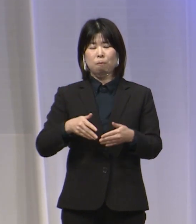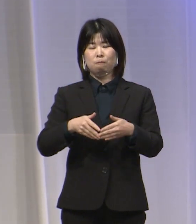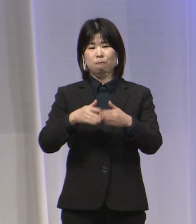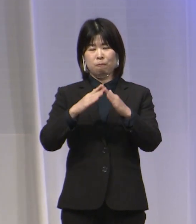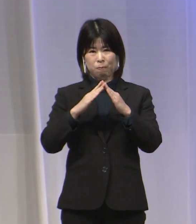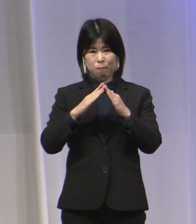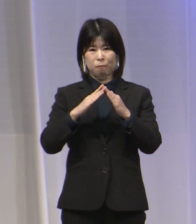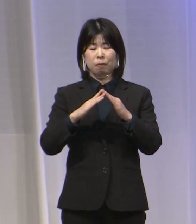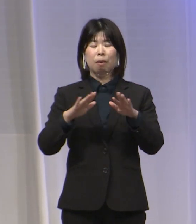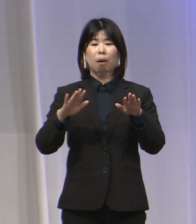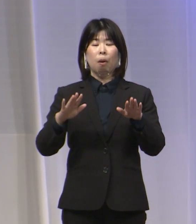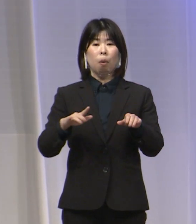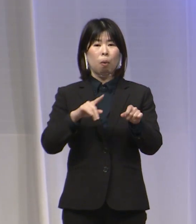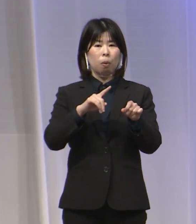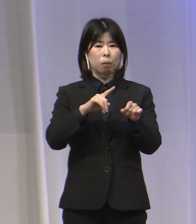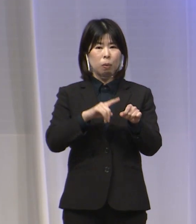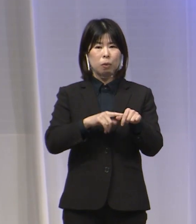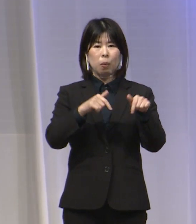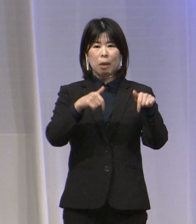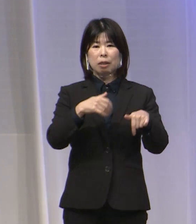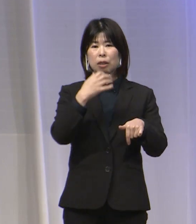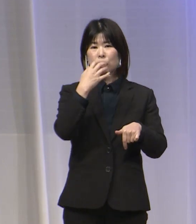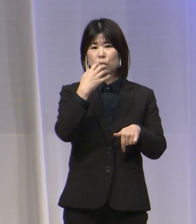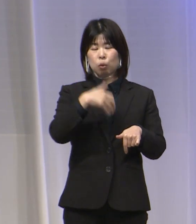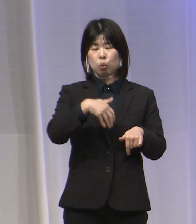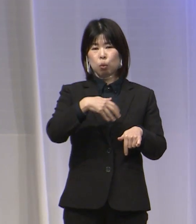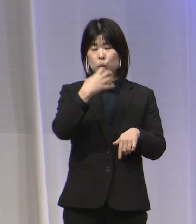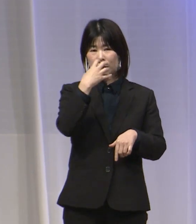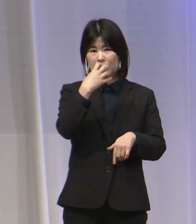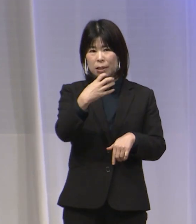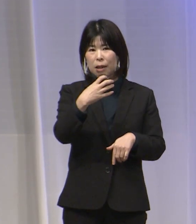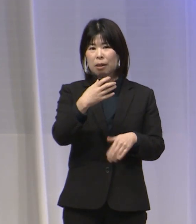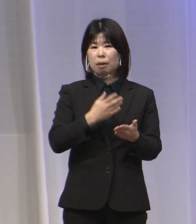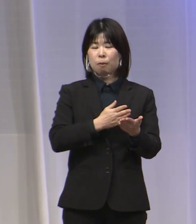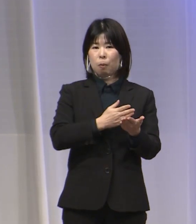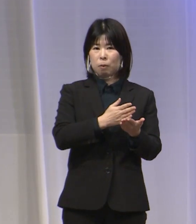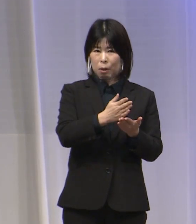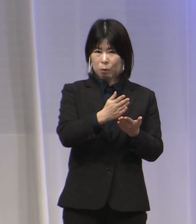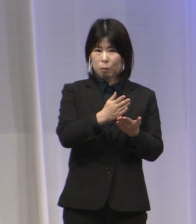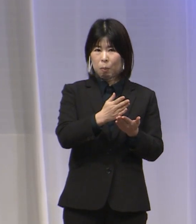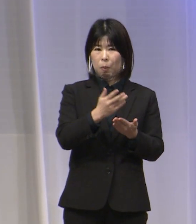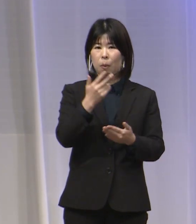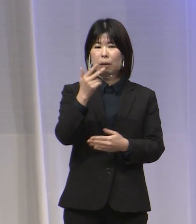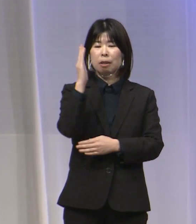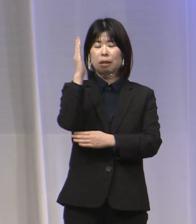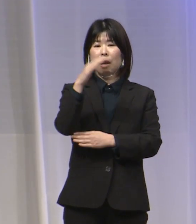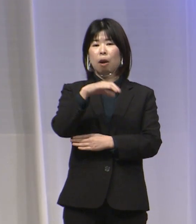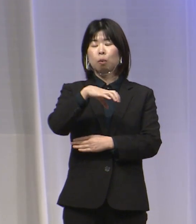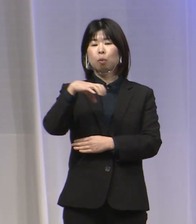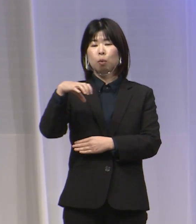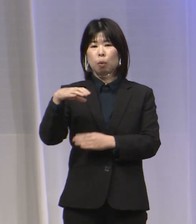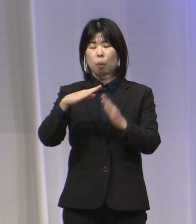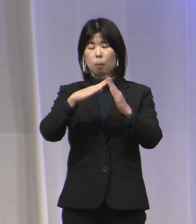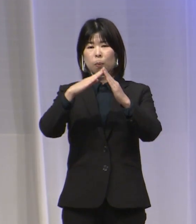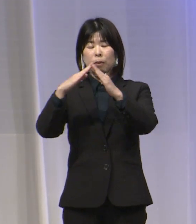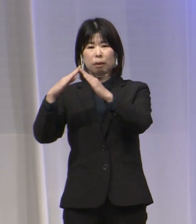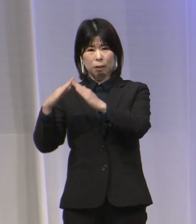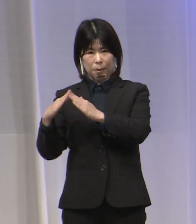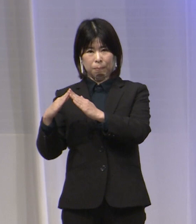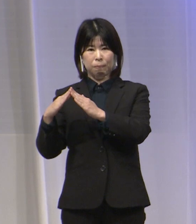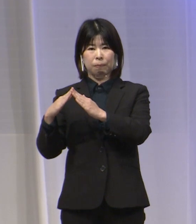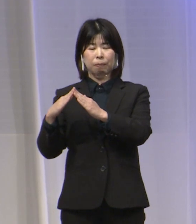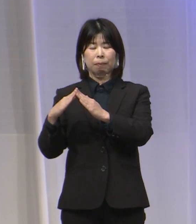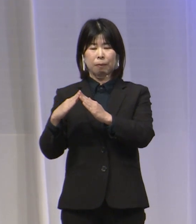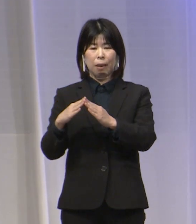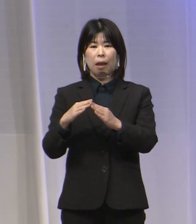今年は西九州新幹線の開通や長崎市役所の移転また例は